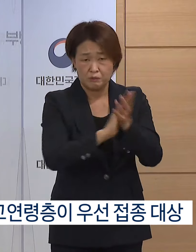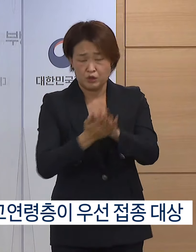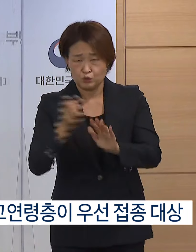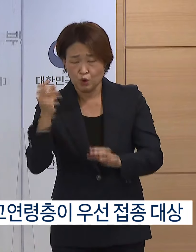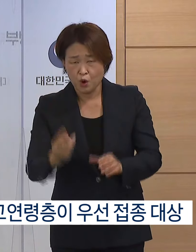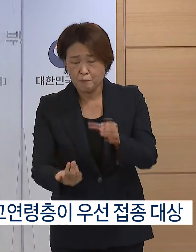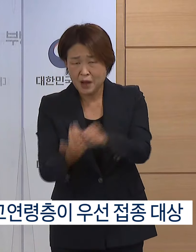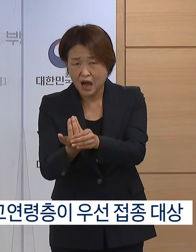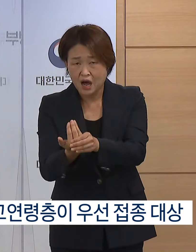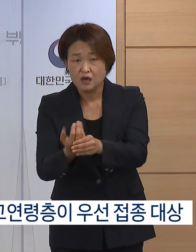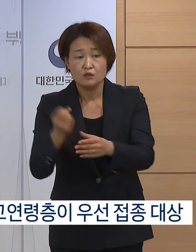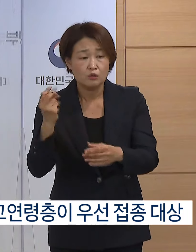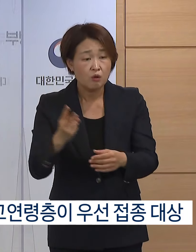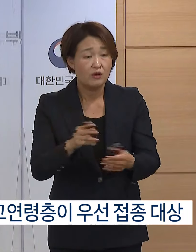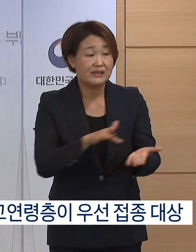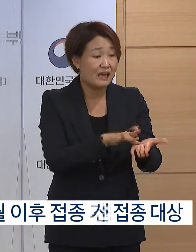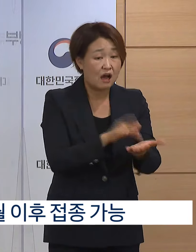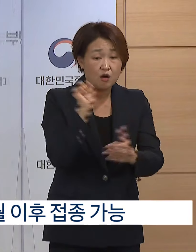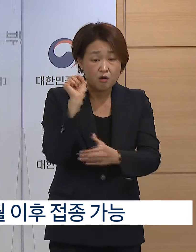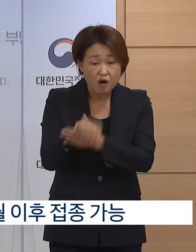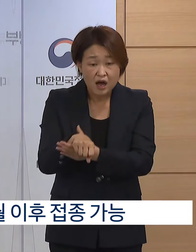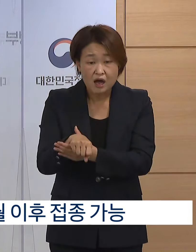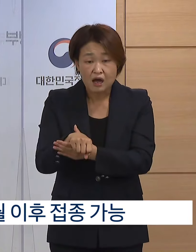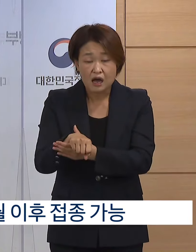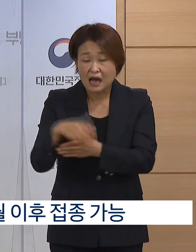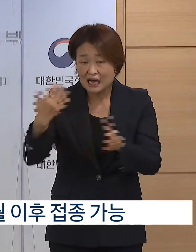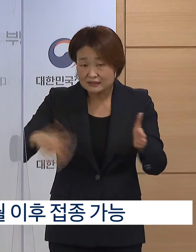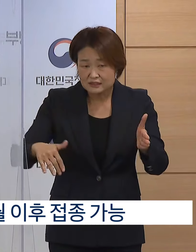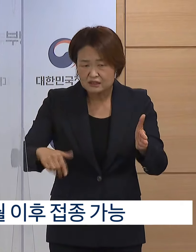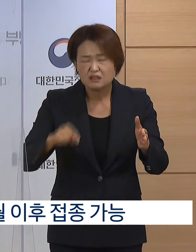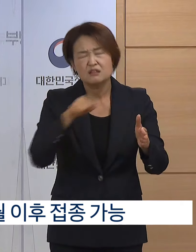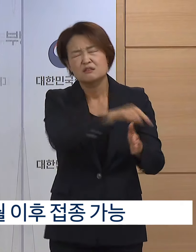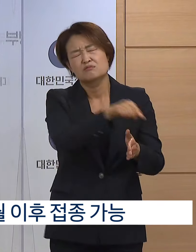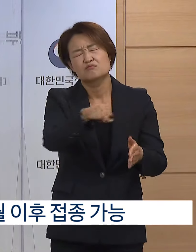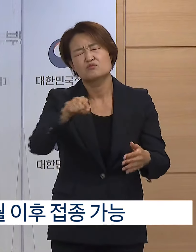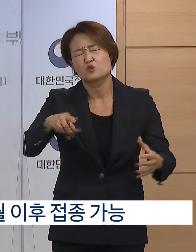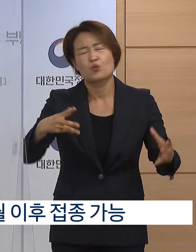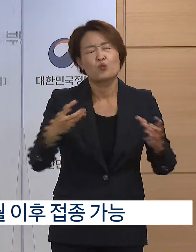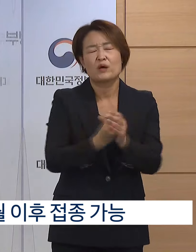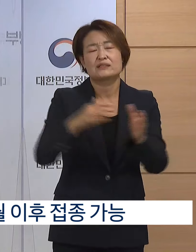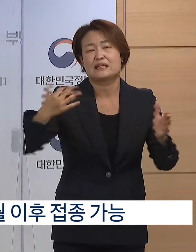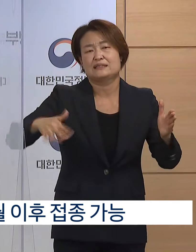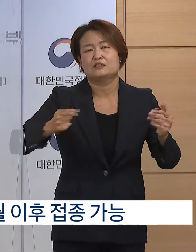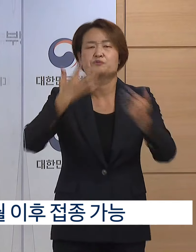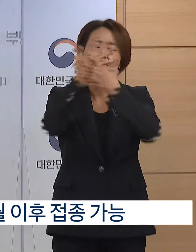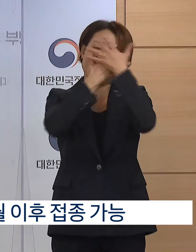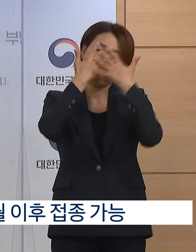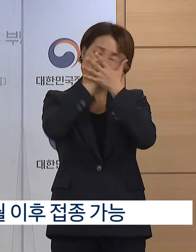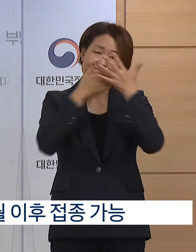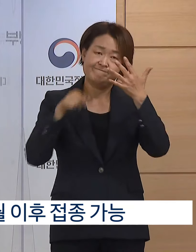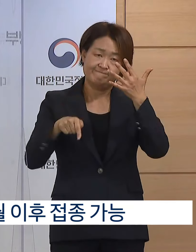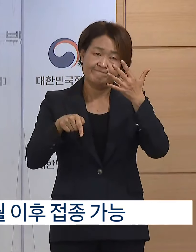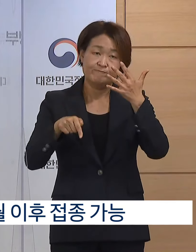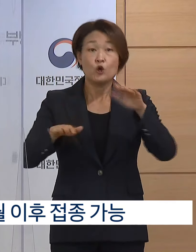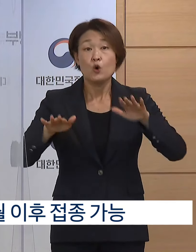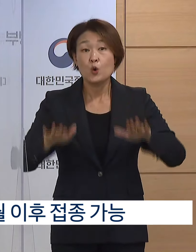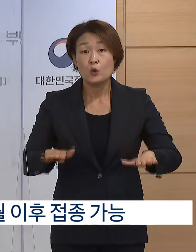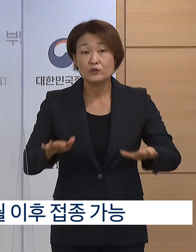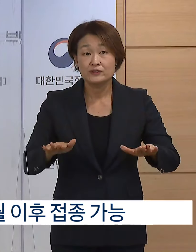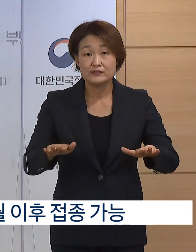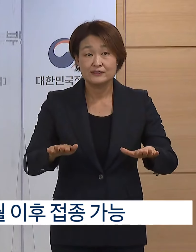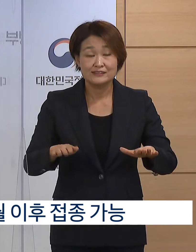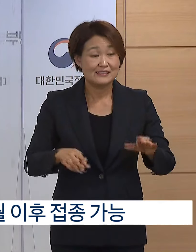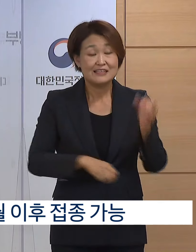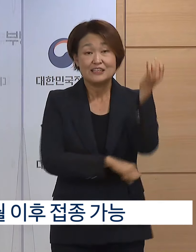이가 백신 개발 및 허가 동향 등 불확실성이 높은 상황입니다. 이에 오늘 말씀드린 기본